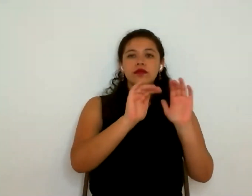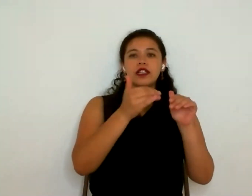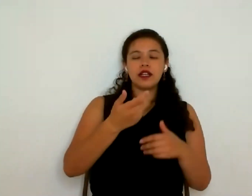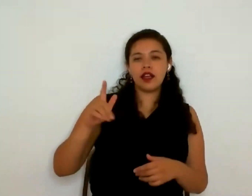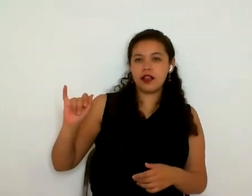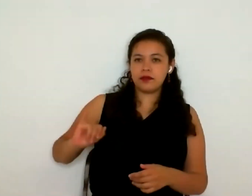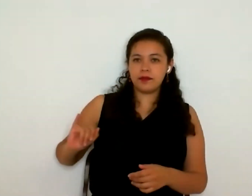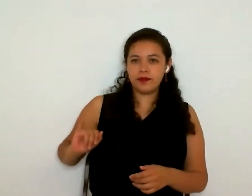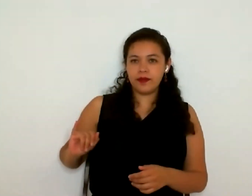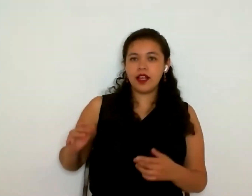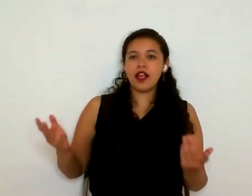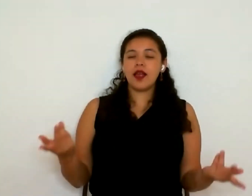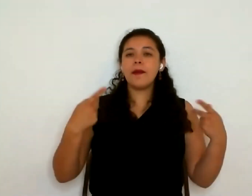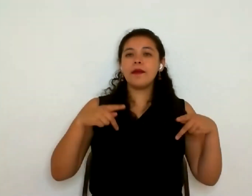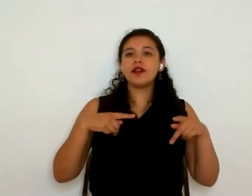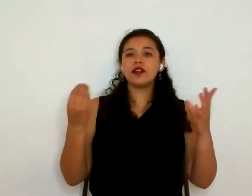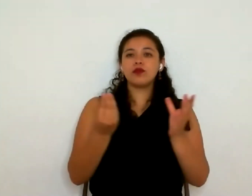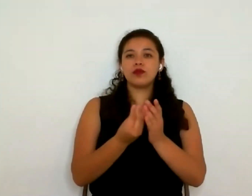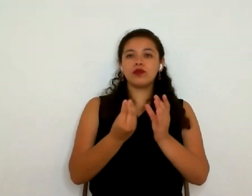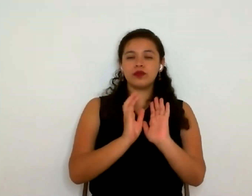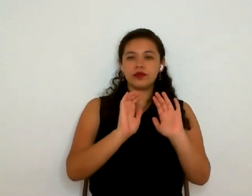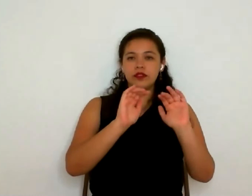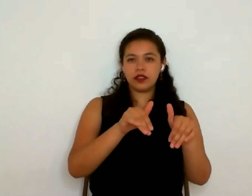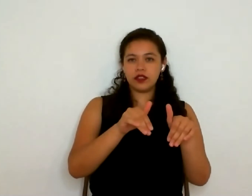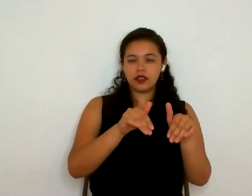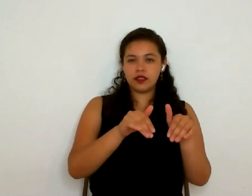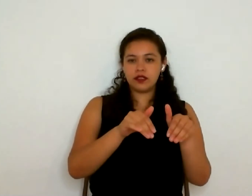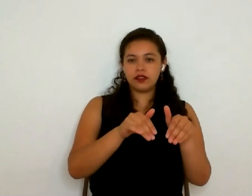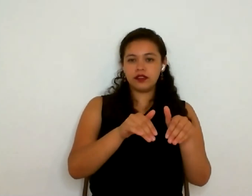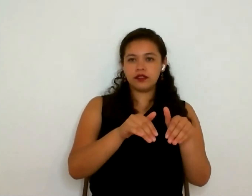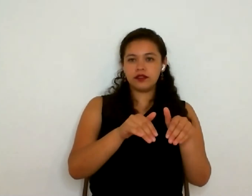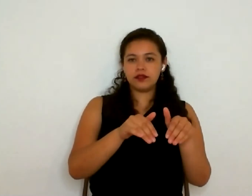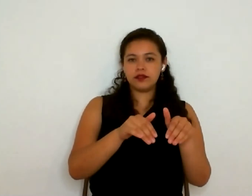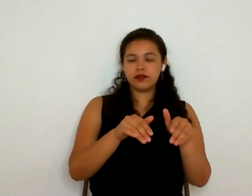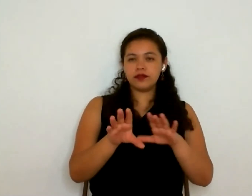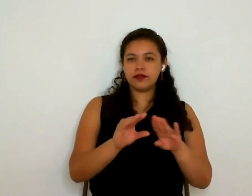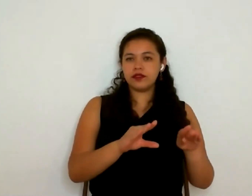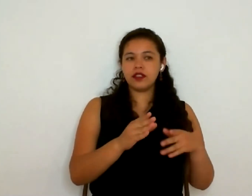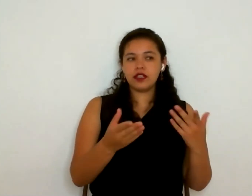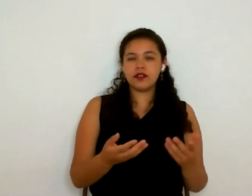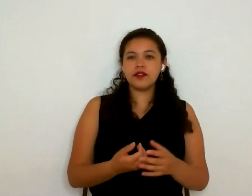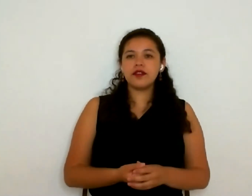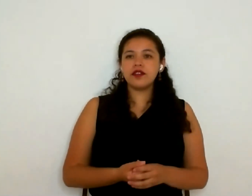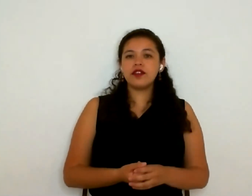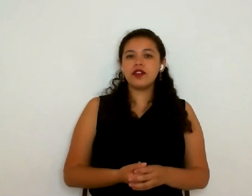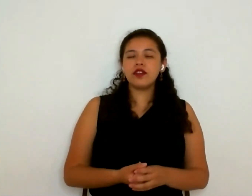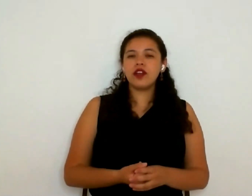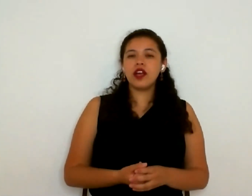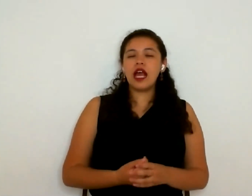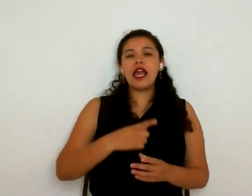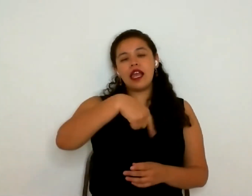a las personas que toman la capacitación con nosotros y se les cobra una cuota de recuperación